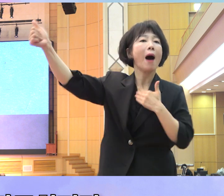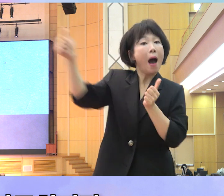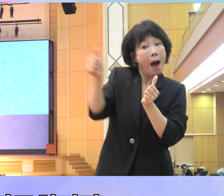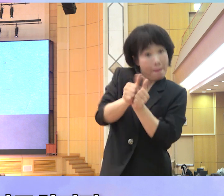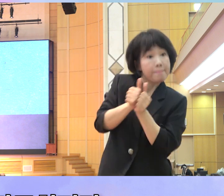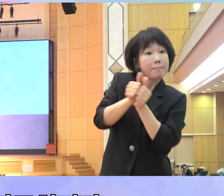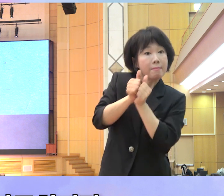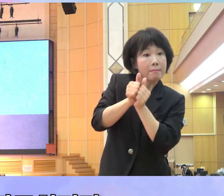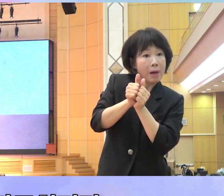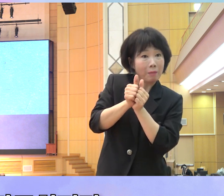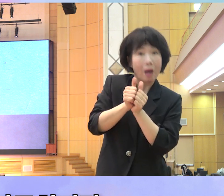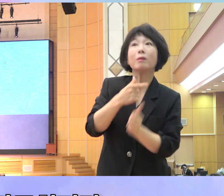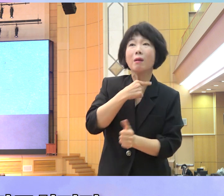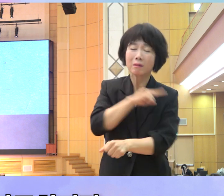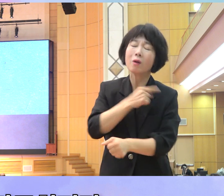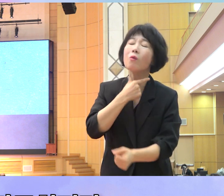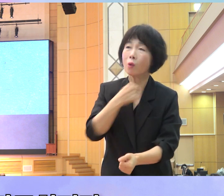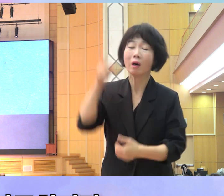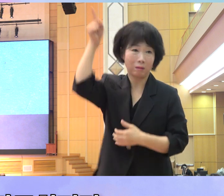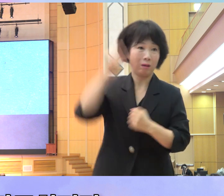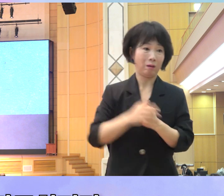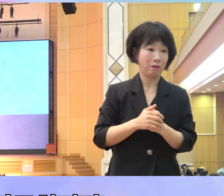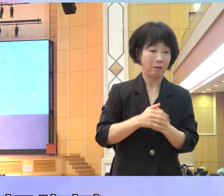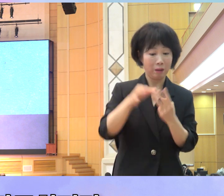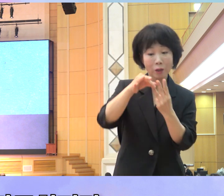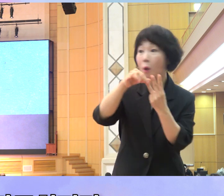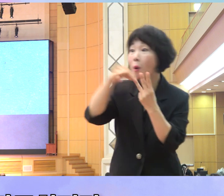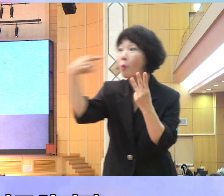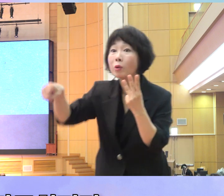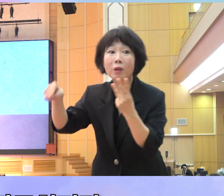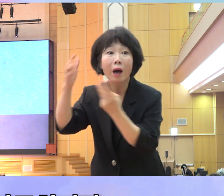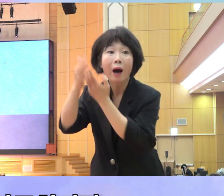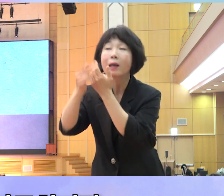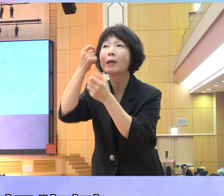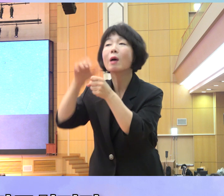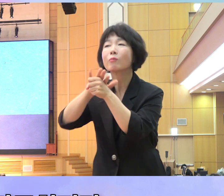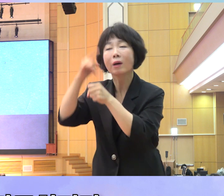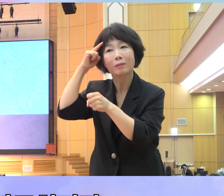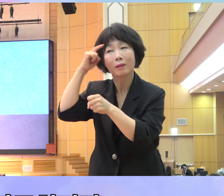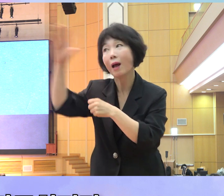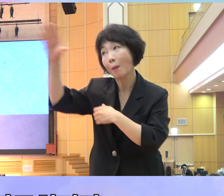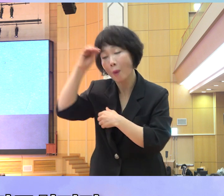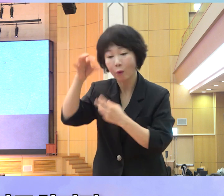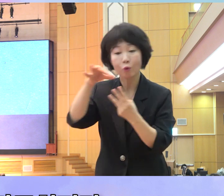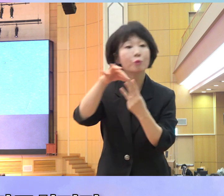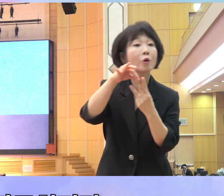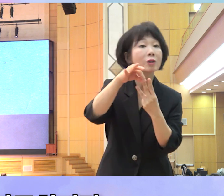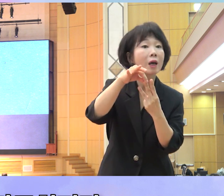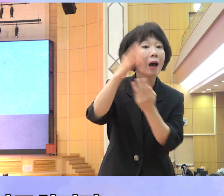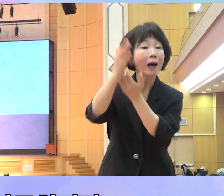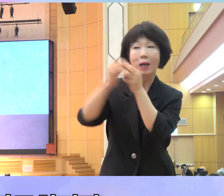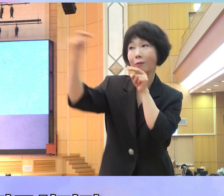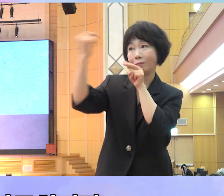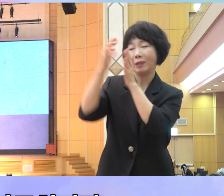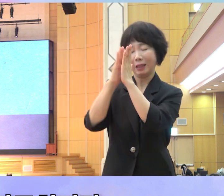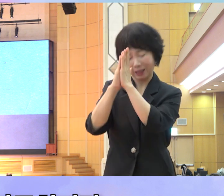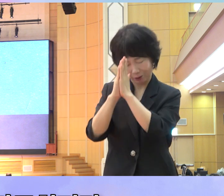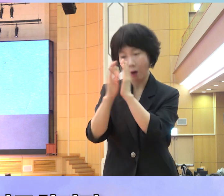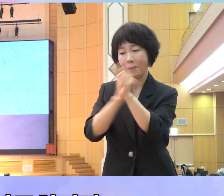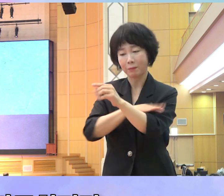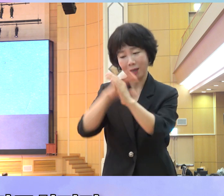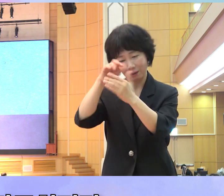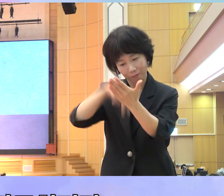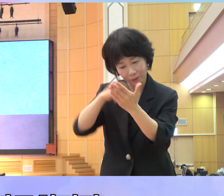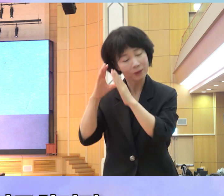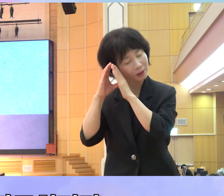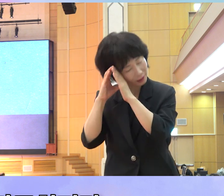우리가 담자. 두 번째는 무슨 일이 있을지라도 조용하게 하나님과 독대하면서 기도와 말씀